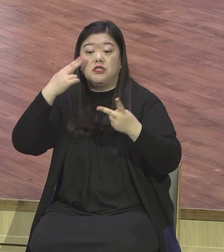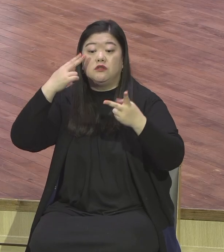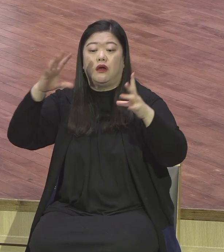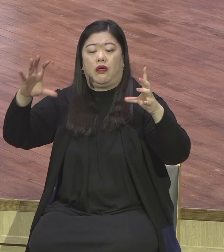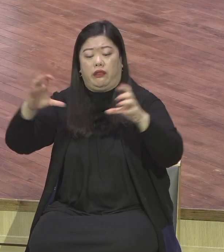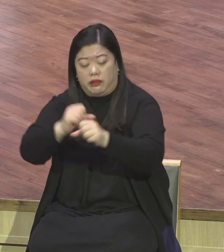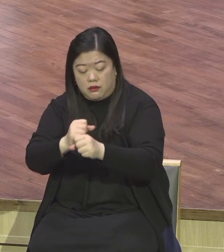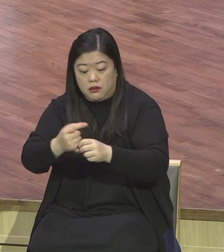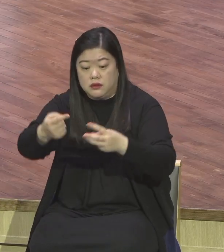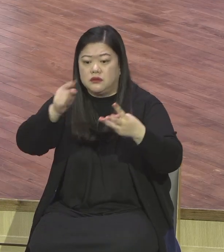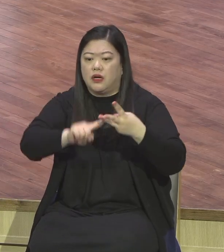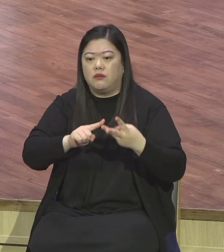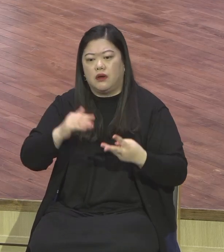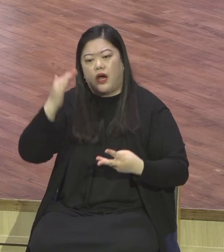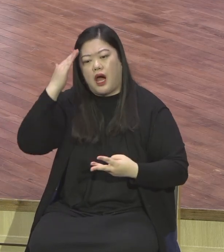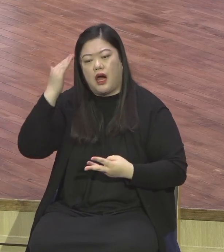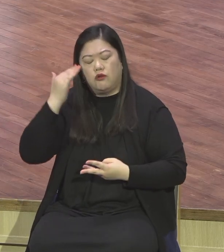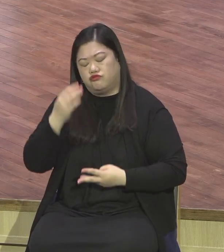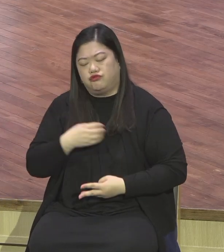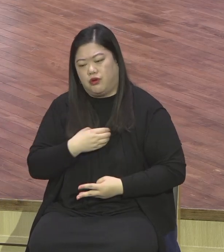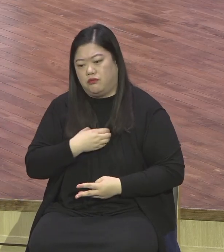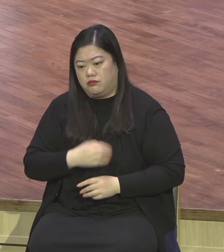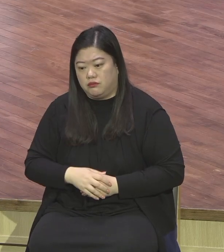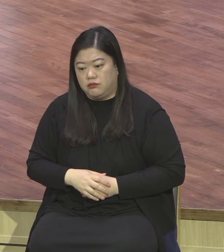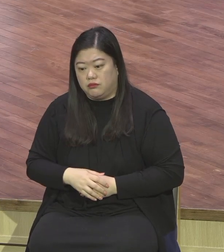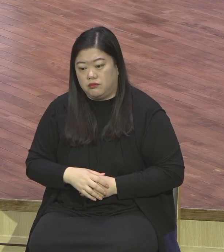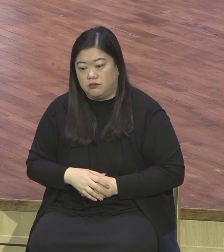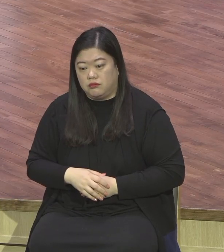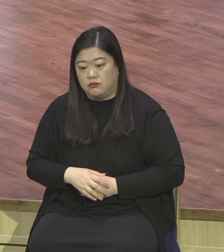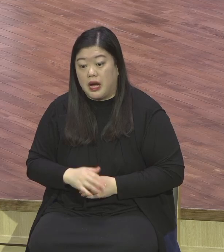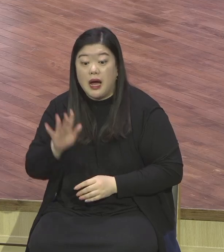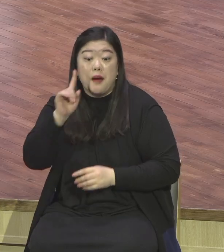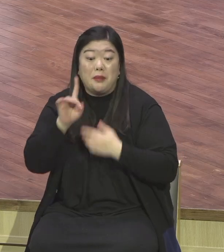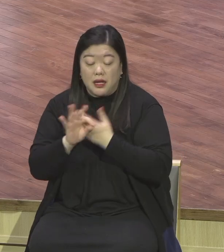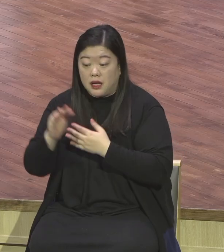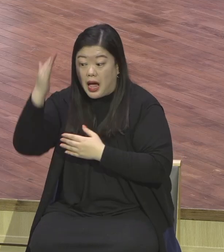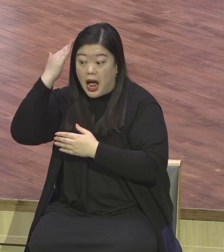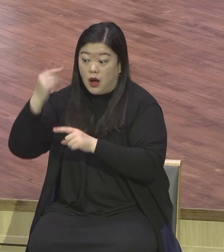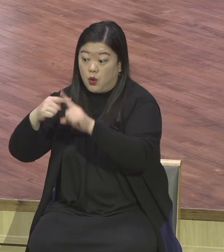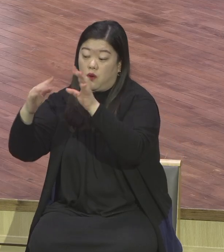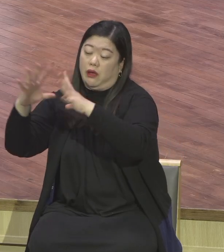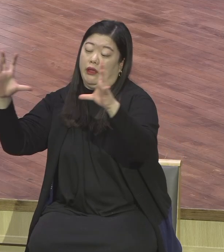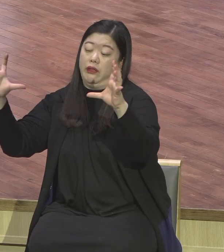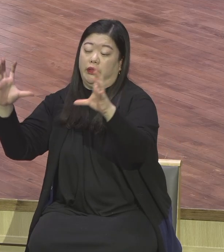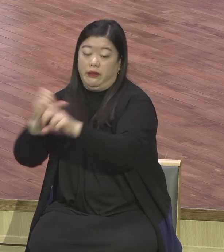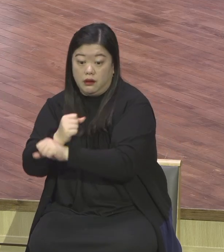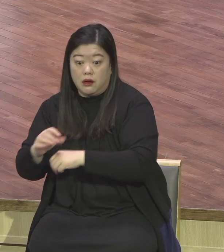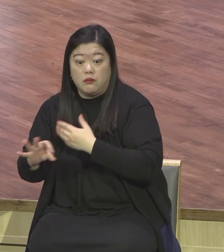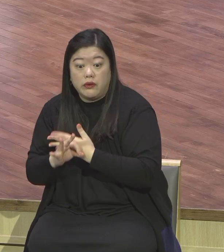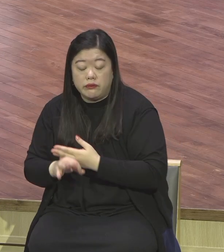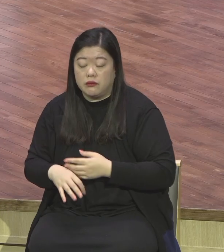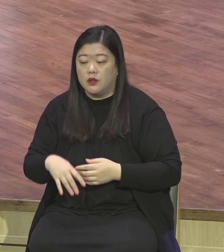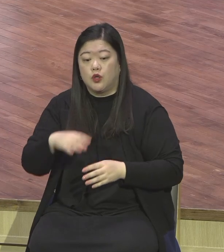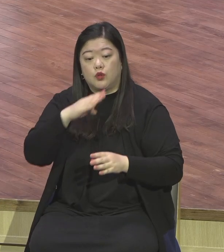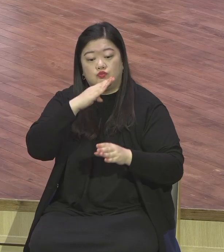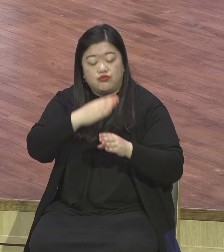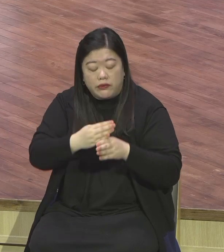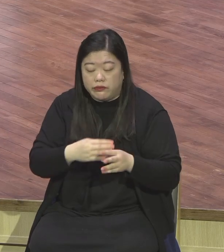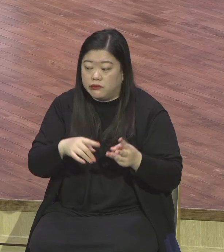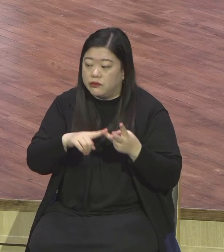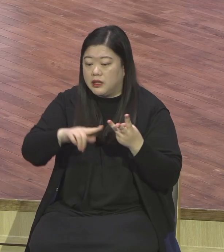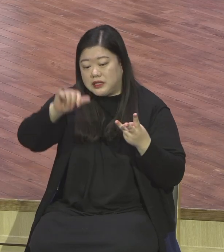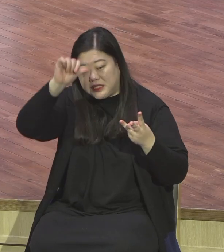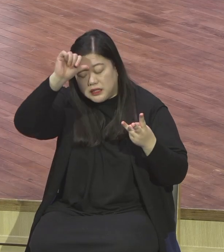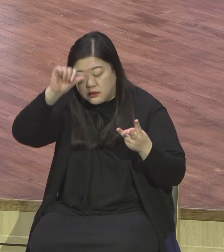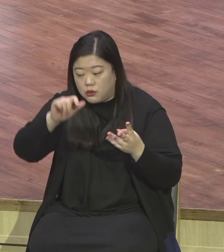싹 다 동남아고 하세요 아시아 싹 다 공산주의 아니면 우상 숭배 인도 힌두교 불교